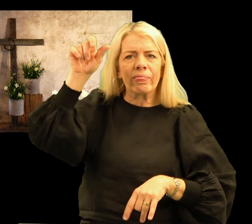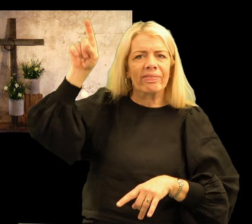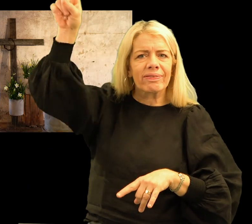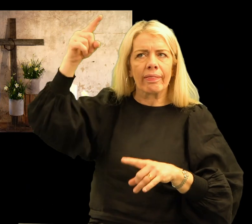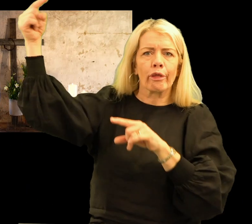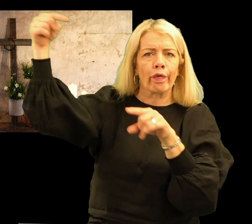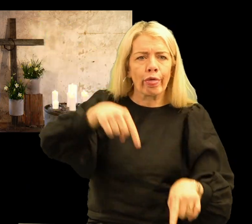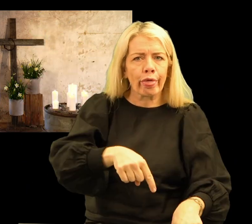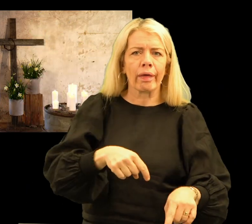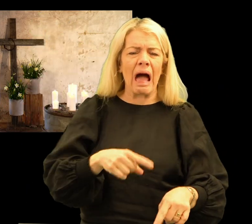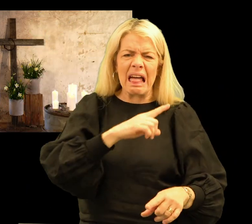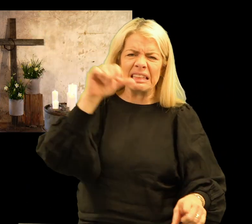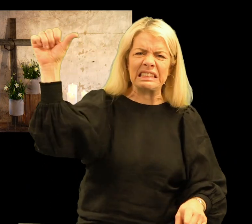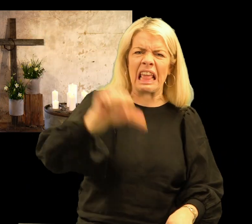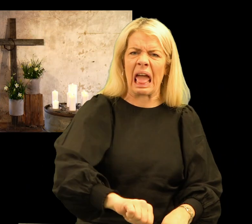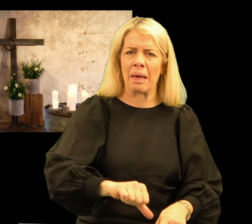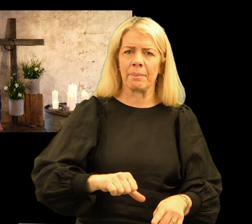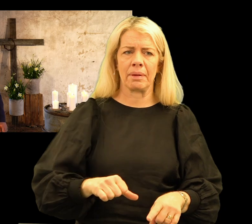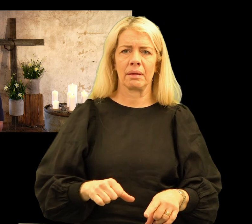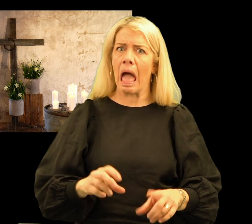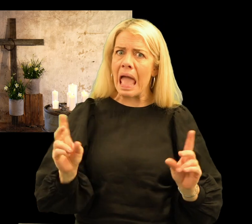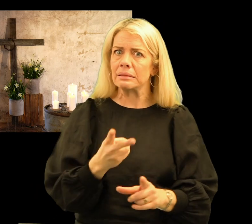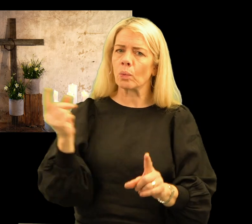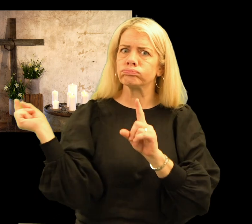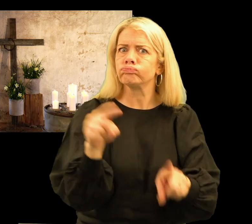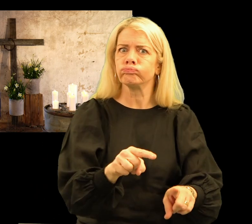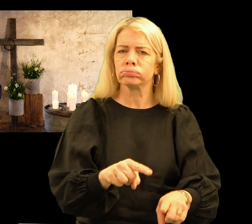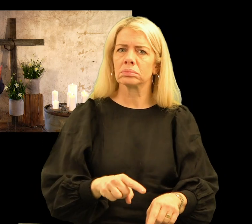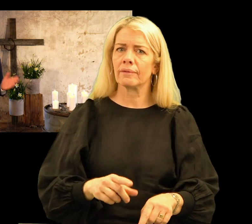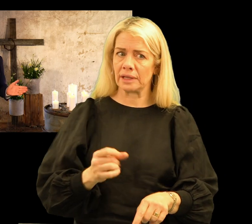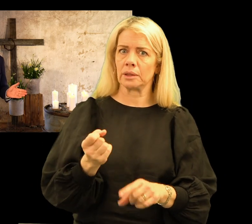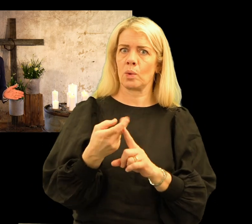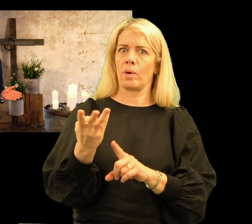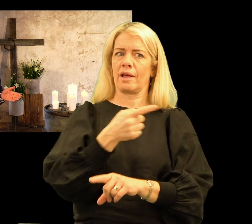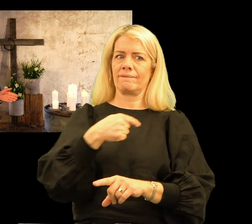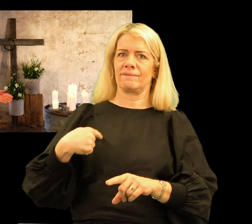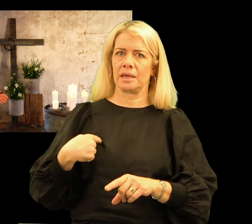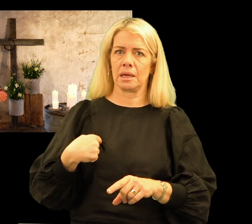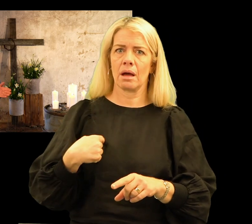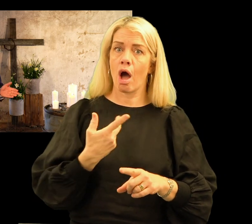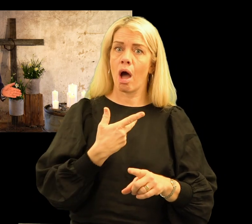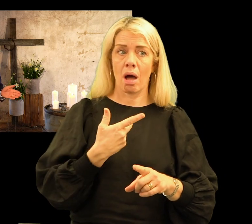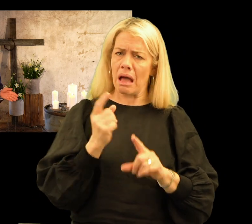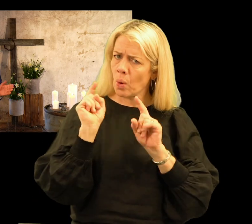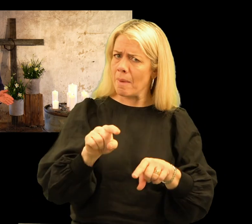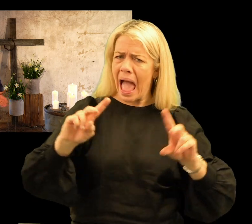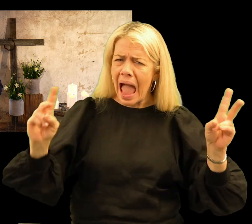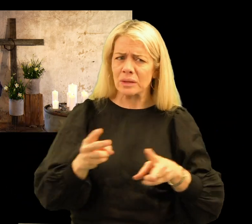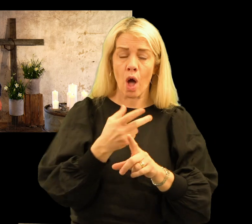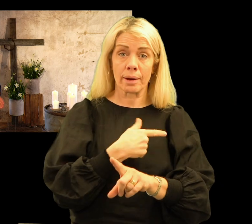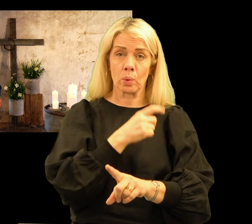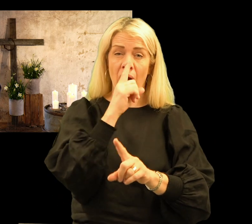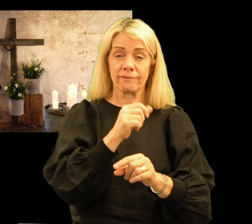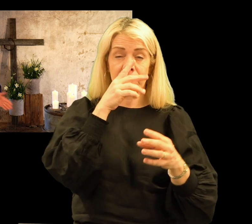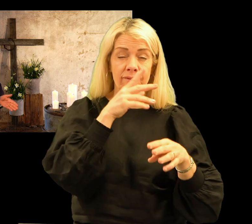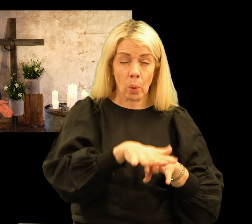kommer på besök i Superettan och allting är botten. Och så finns det de av oss som kommer även om Örebro har förlorat 5 matcher på